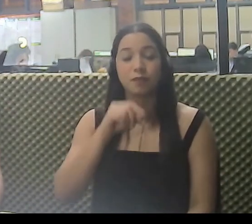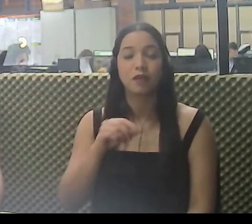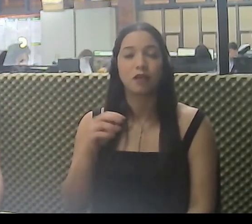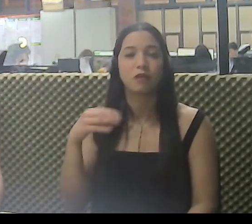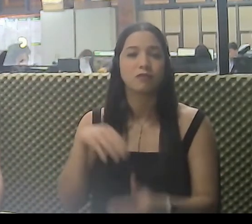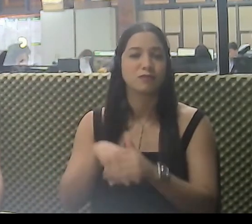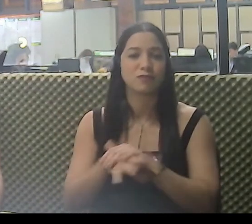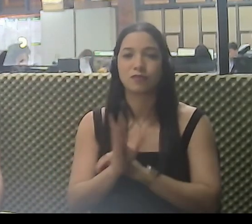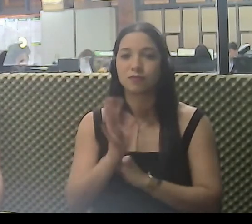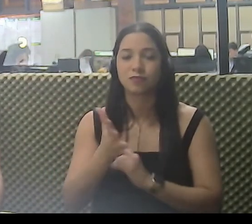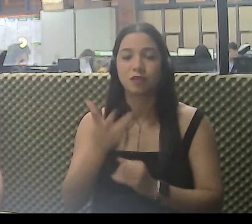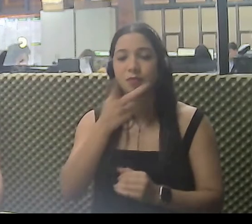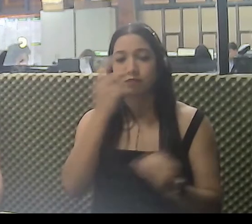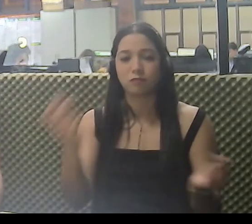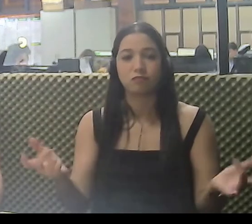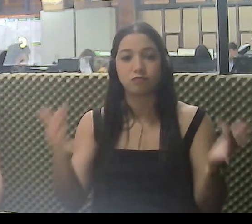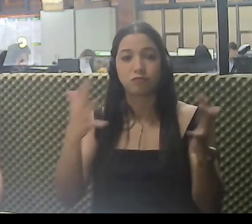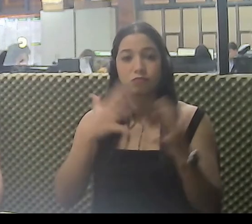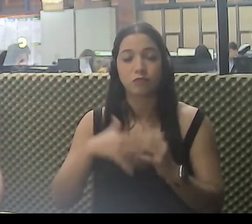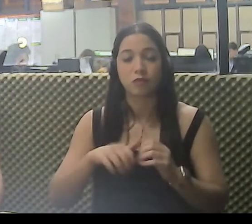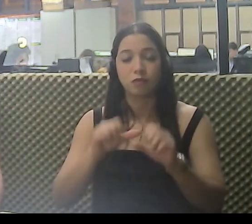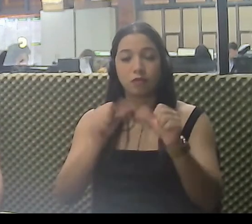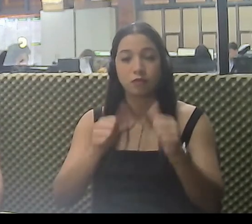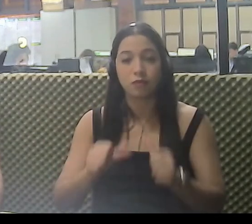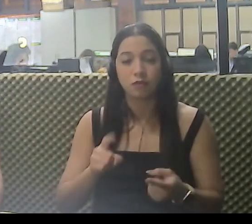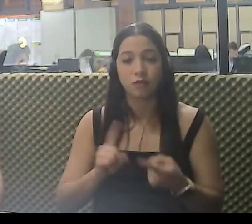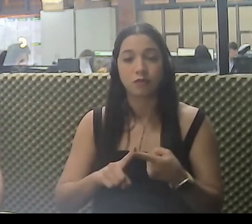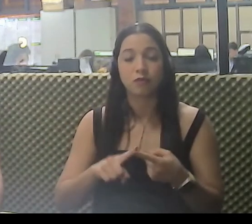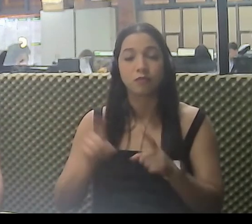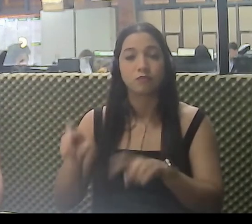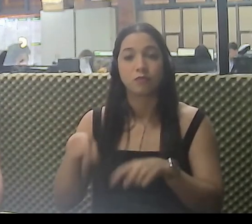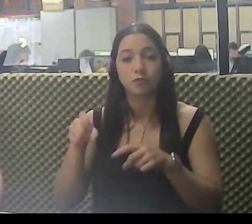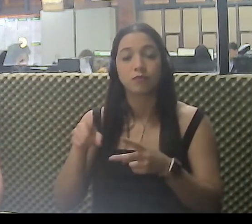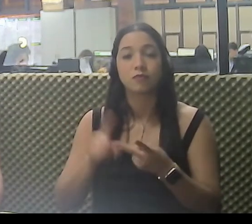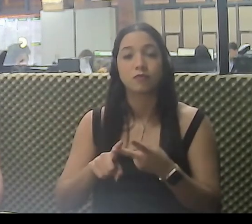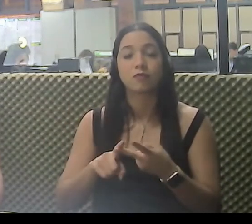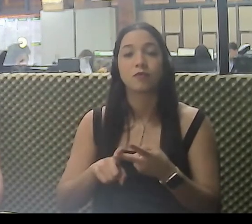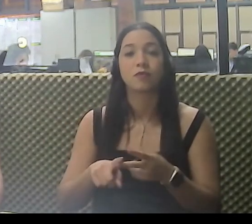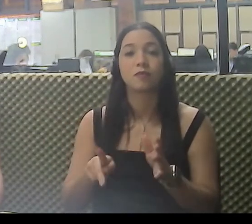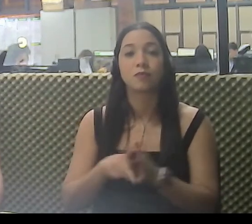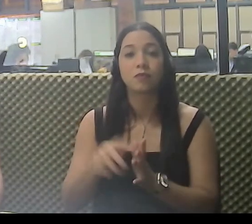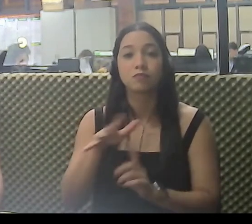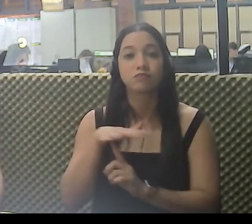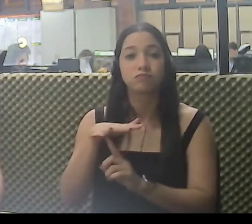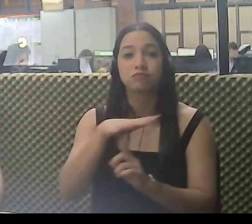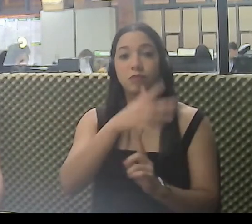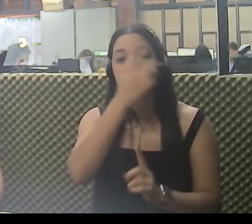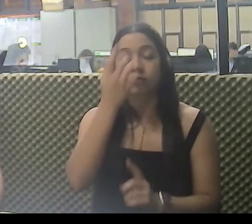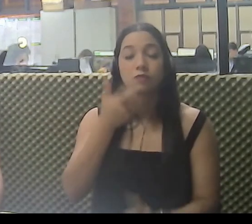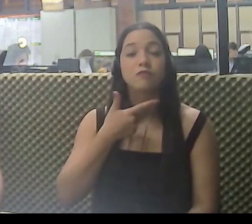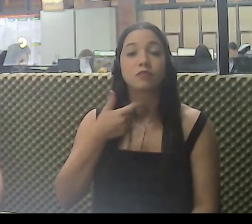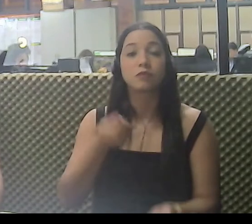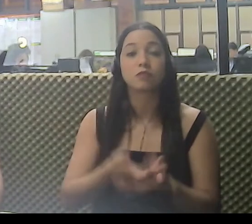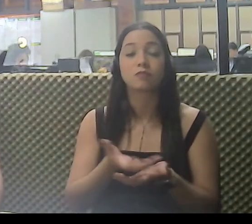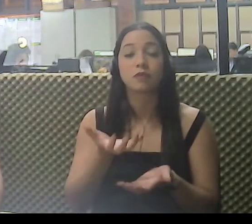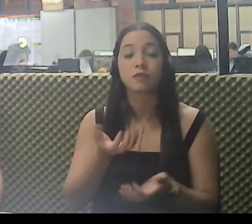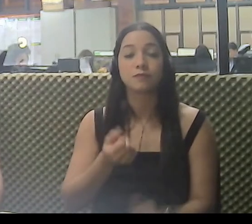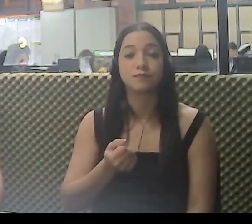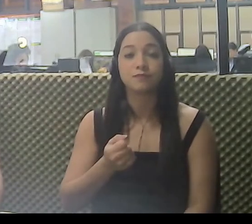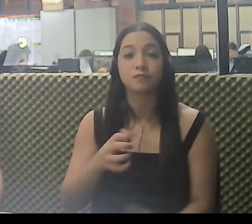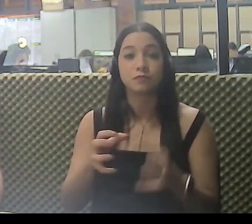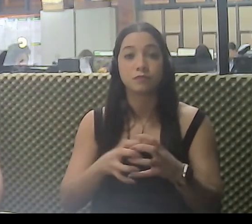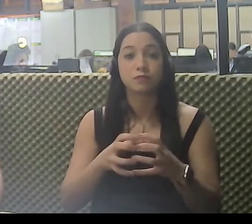Tradicional, o espaço reúne artesãos e produtores rurais com produtos agroecológicos à população. A comercialização de